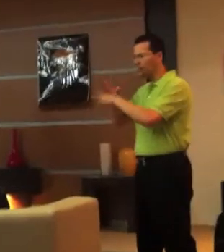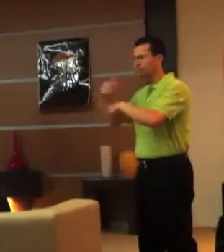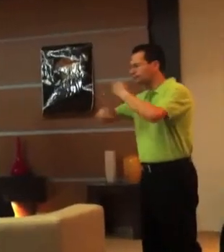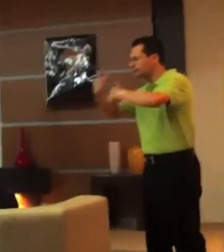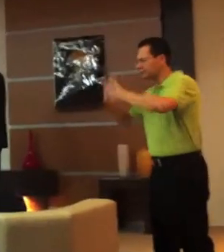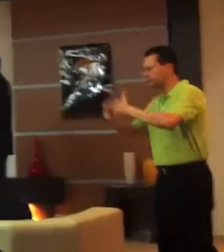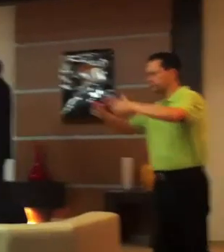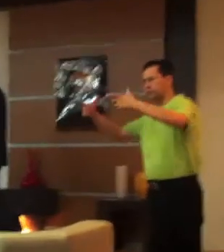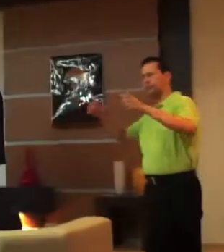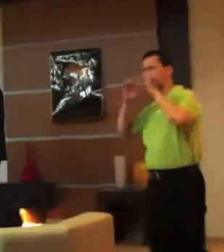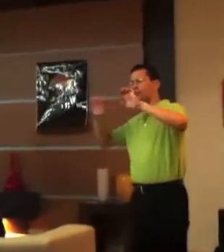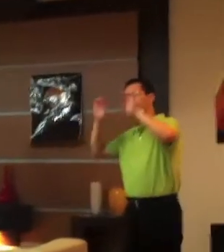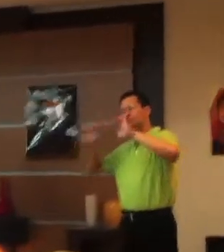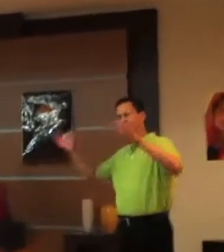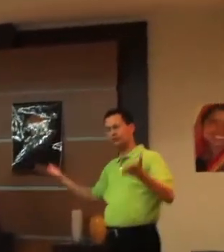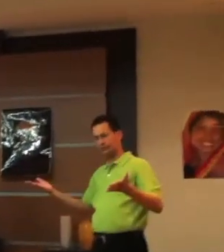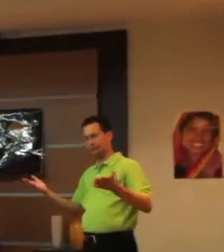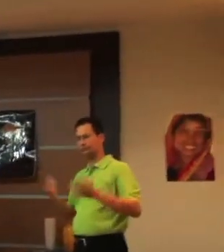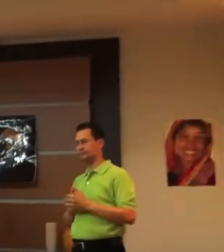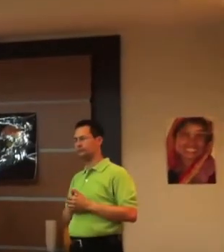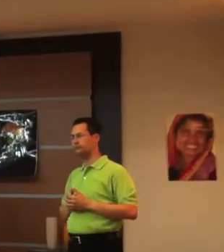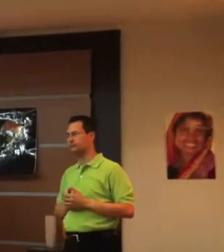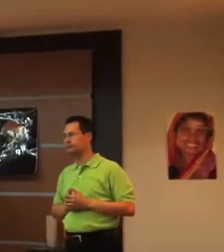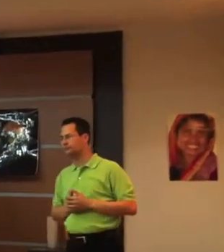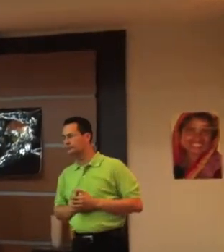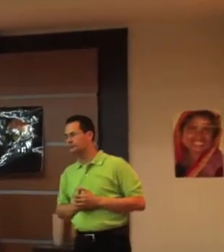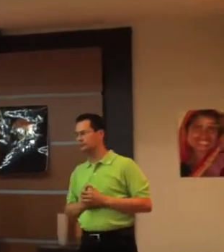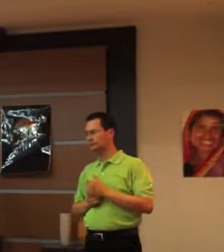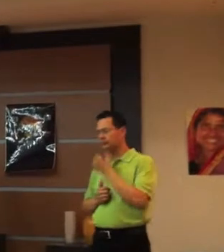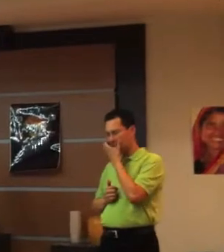para ajudar a terminar a obra?